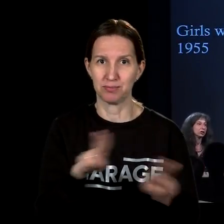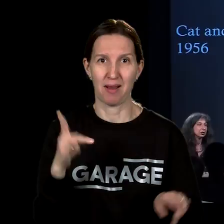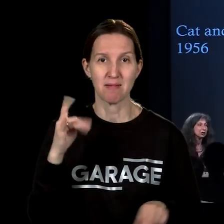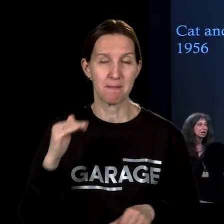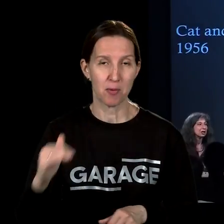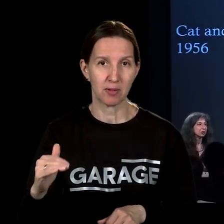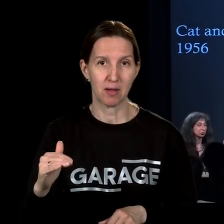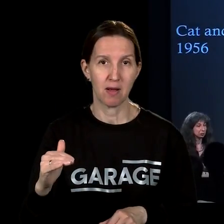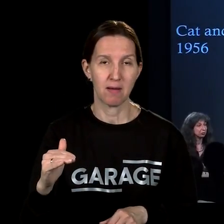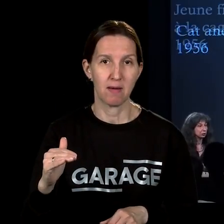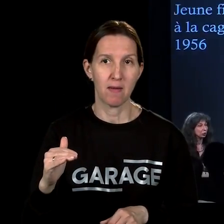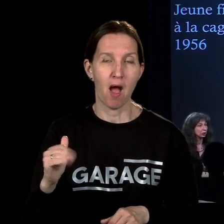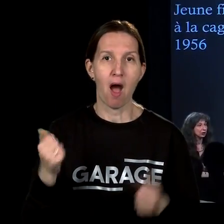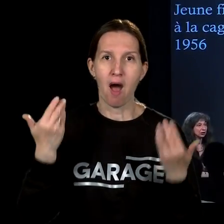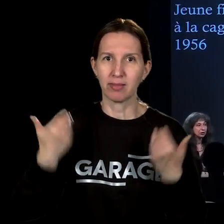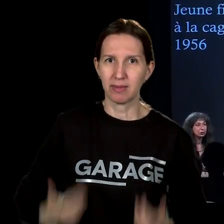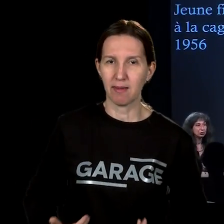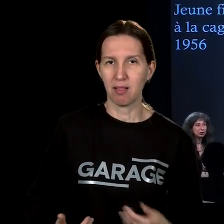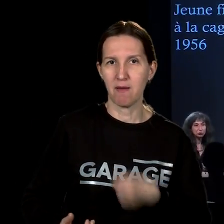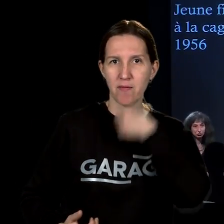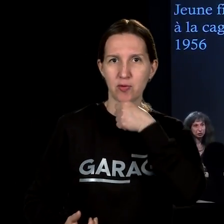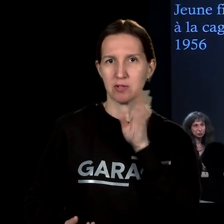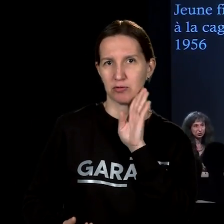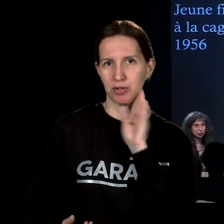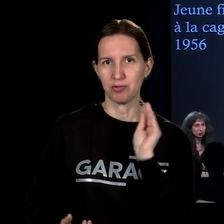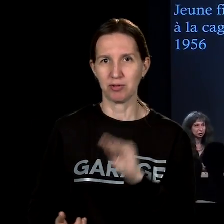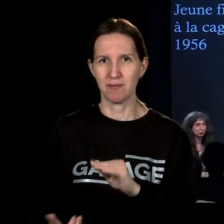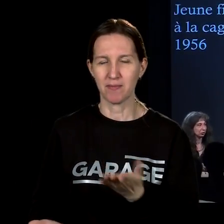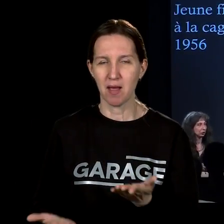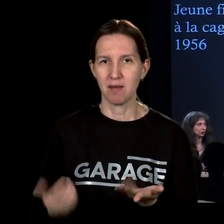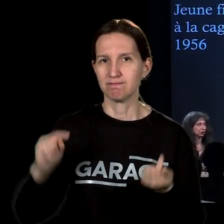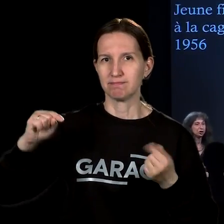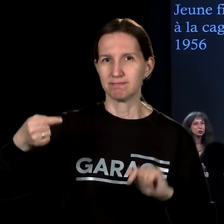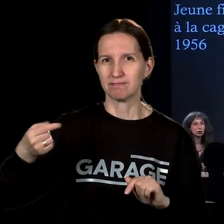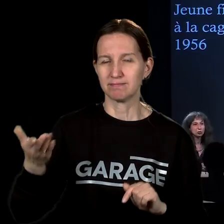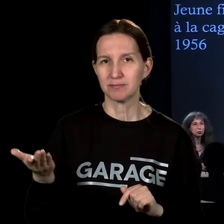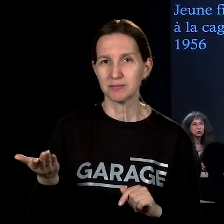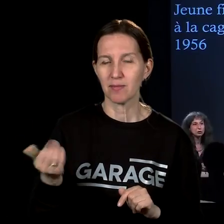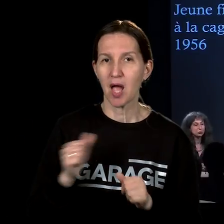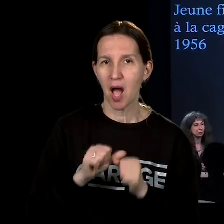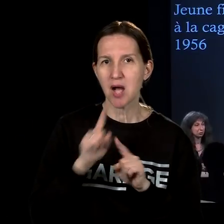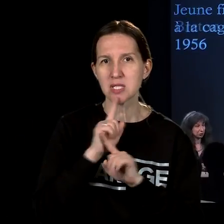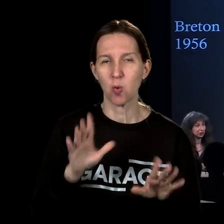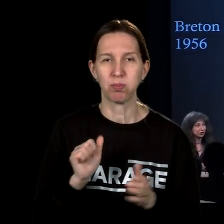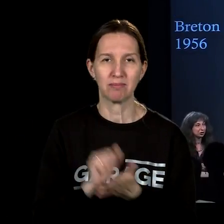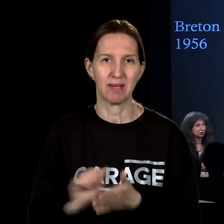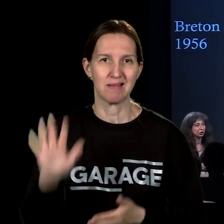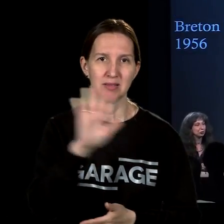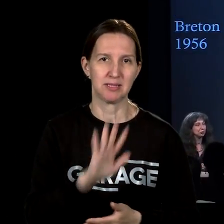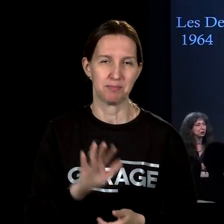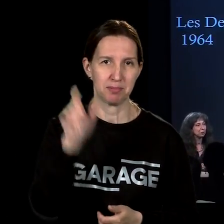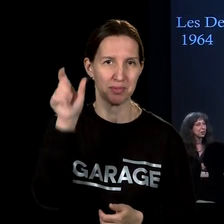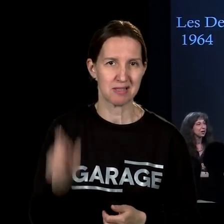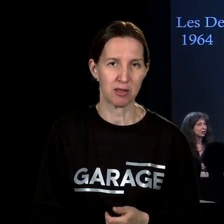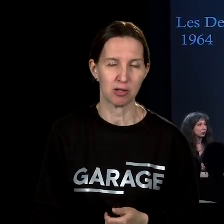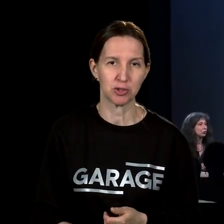там какие-то взрослые тела, да, то есть как бы абсолютно совершенно особый тип персонажей, совершенно